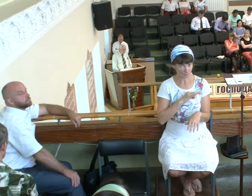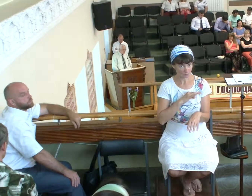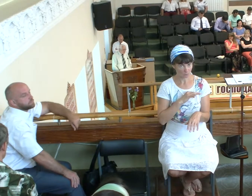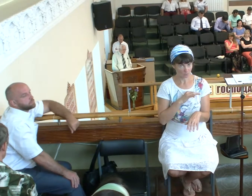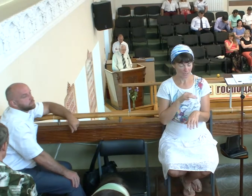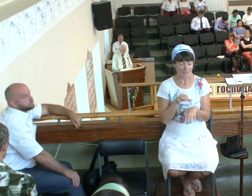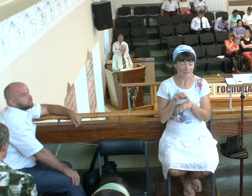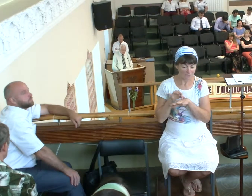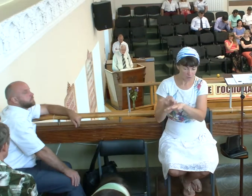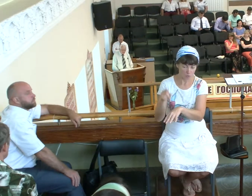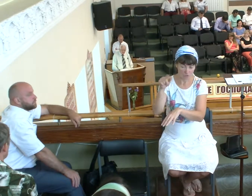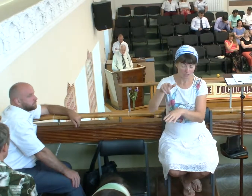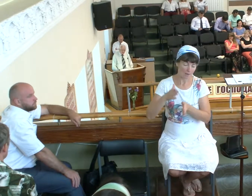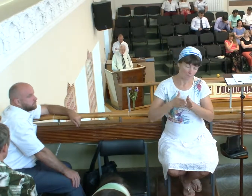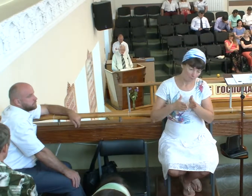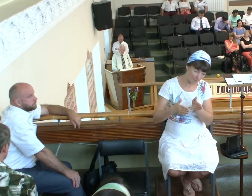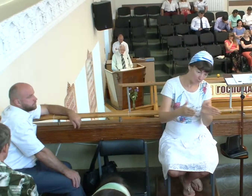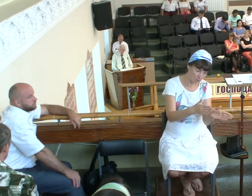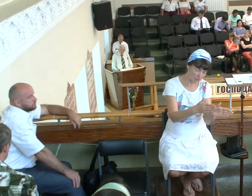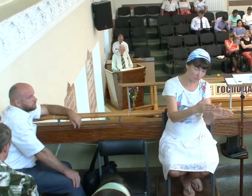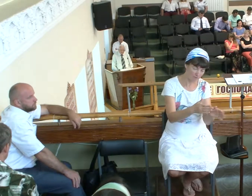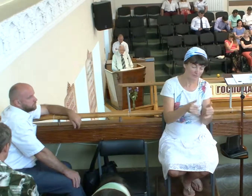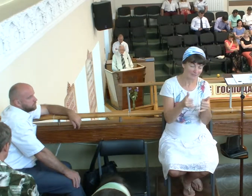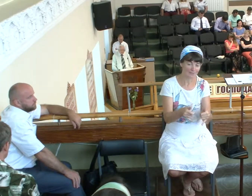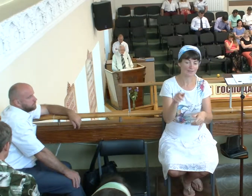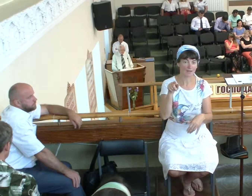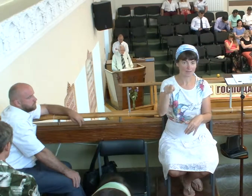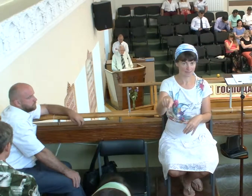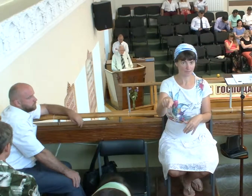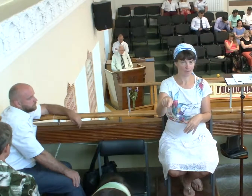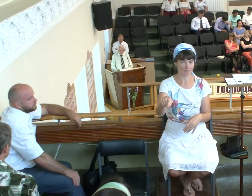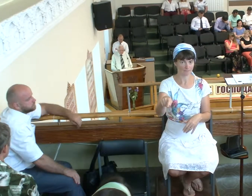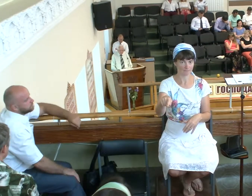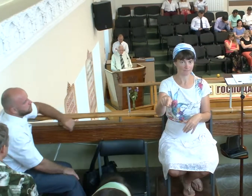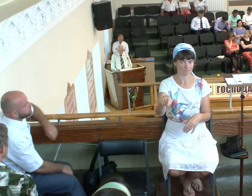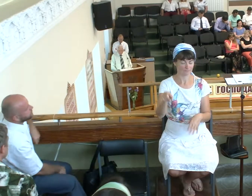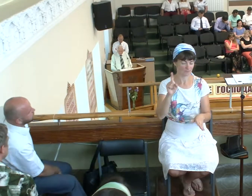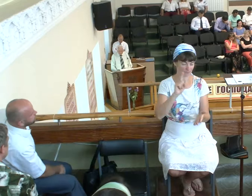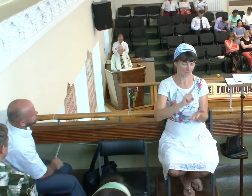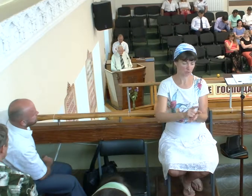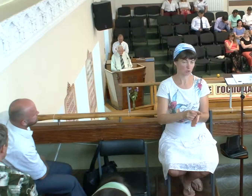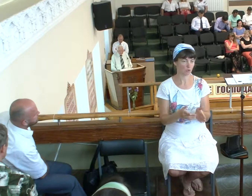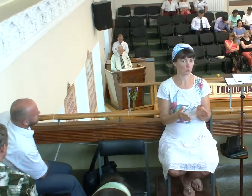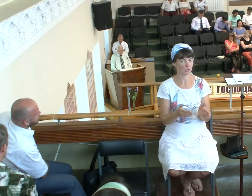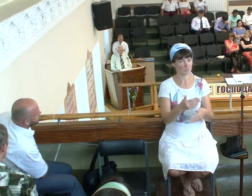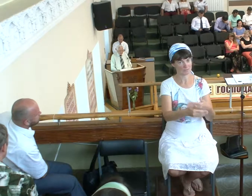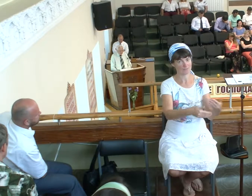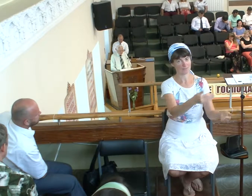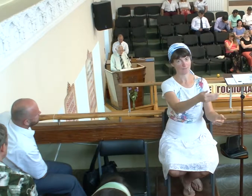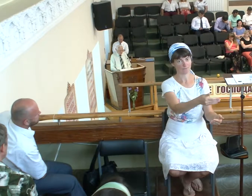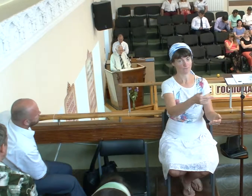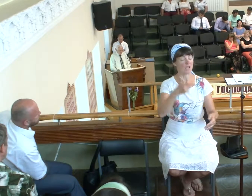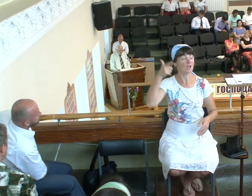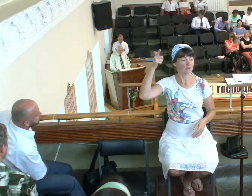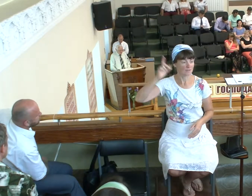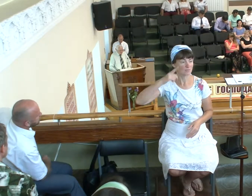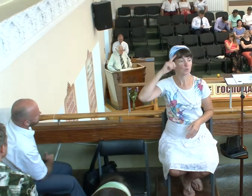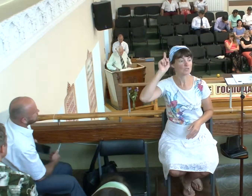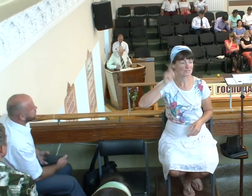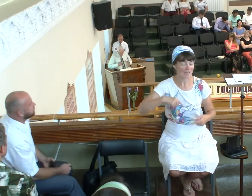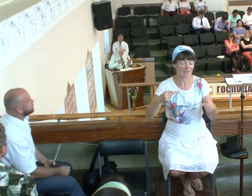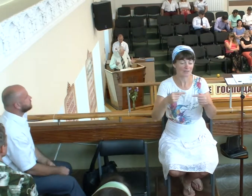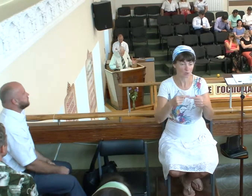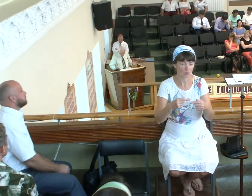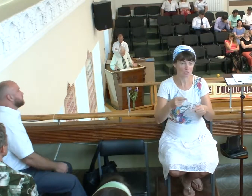тебе должно идти». Друзья, вот это нас успокаивает. Господь знает, как нас вести. У